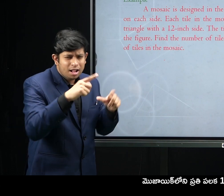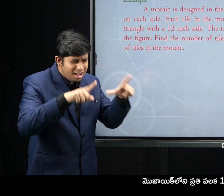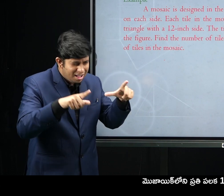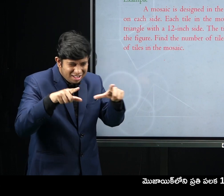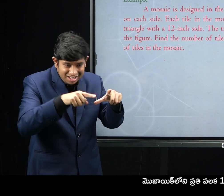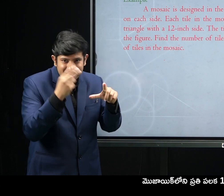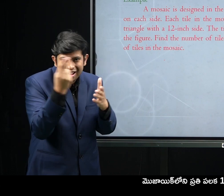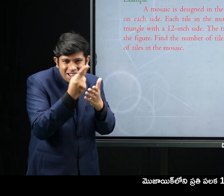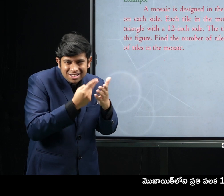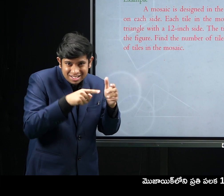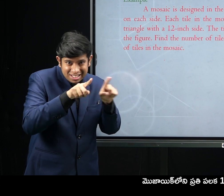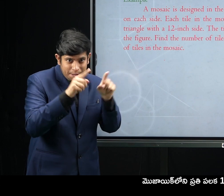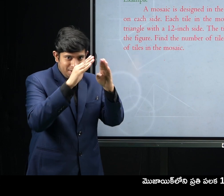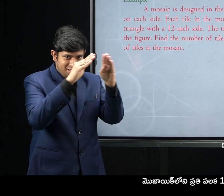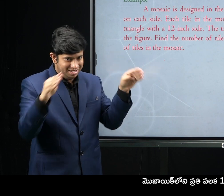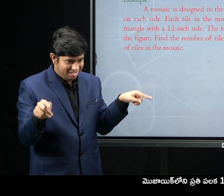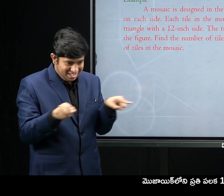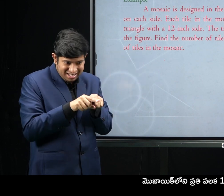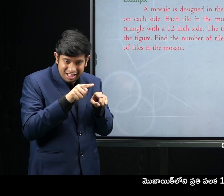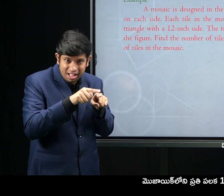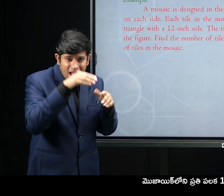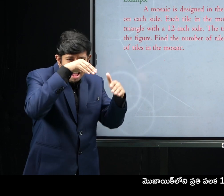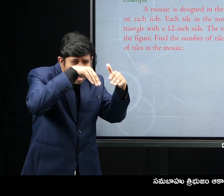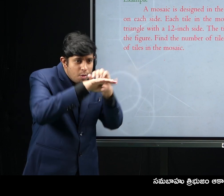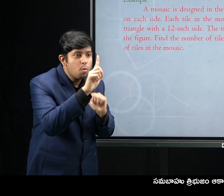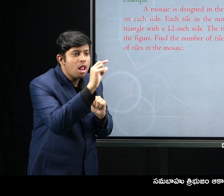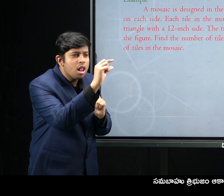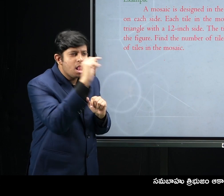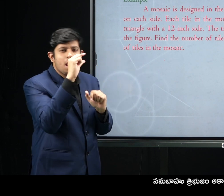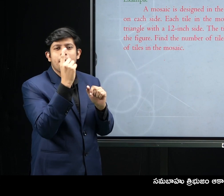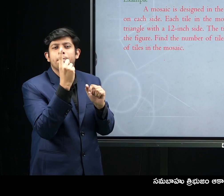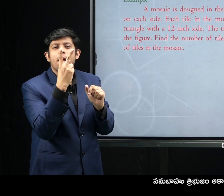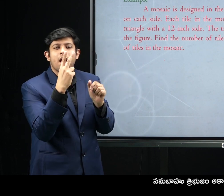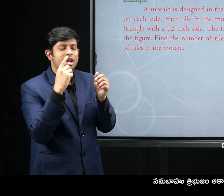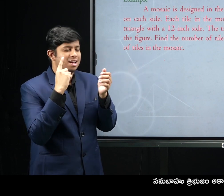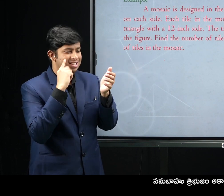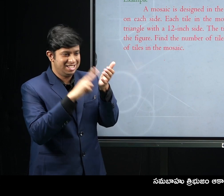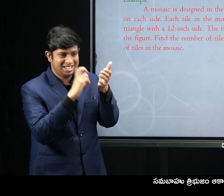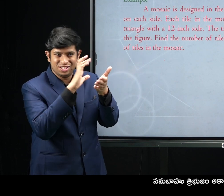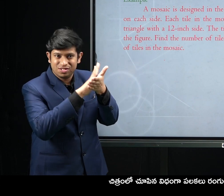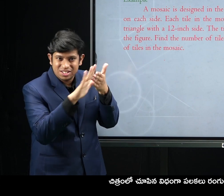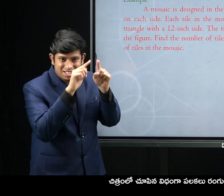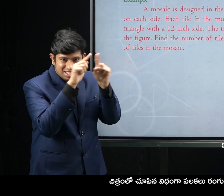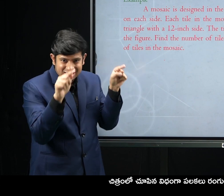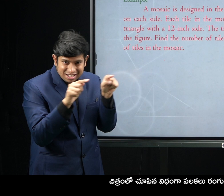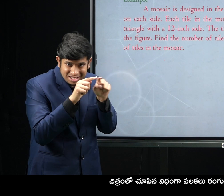మెజాయిక్లోని ప్రతి పలక 12 అంగుళాల వైపుతో సమబాహు త్రిభుజం ఆకారంలో ఉంటుంది. చిత్రంలో చూపిన